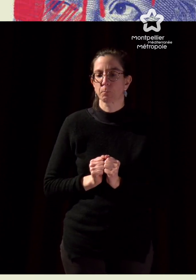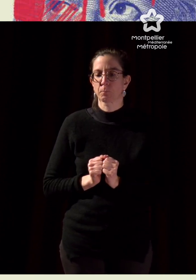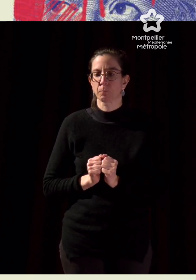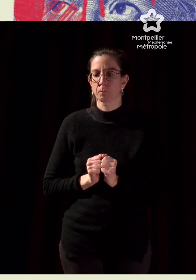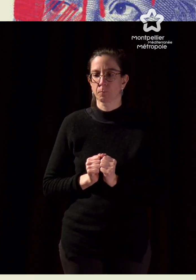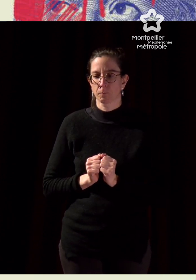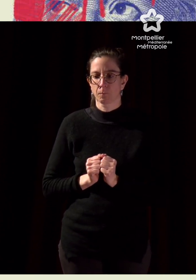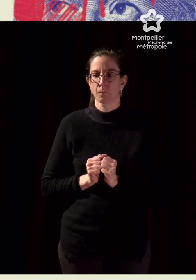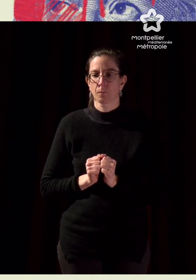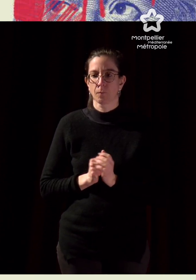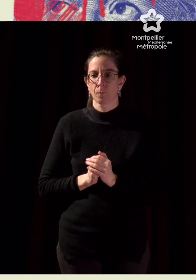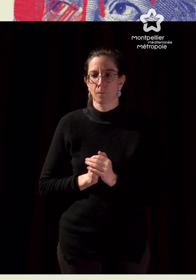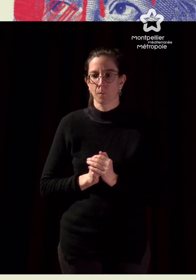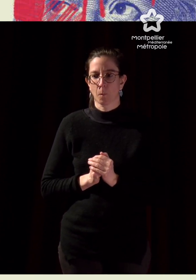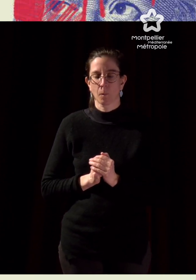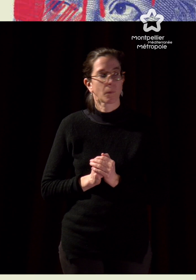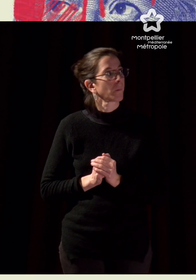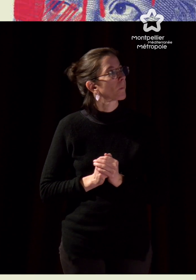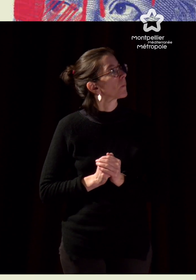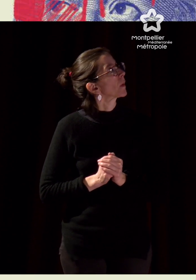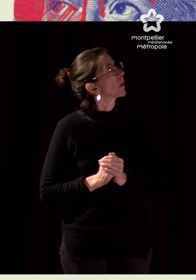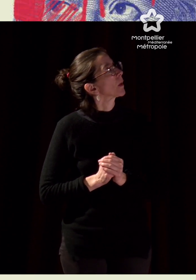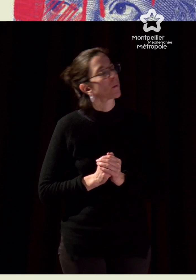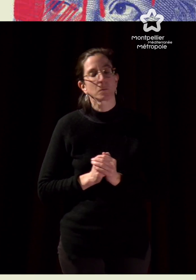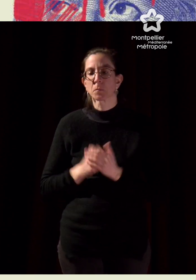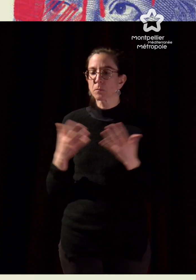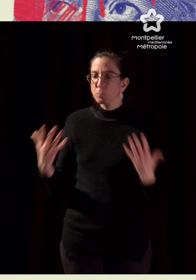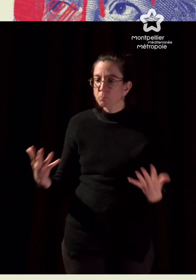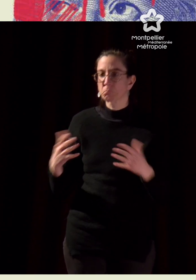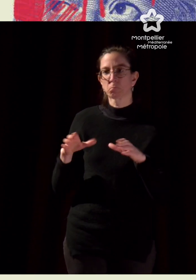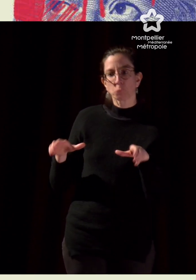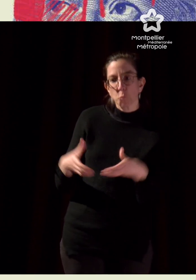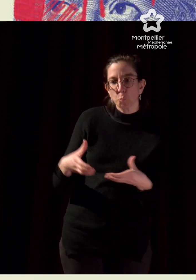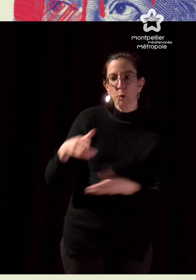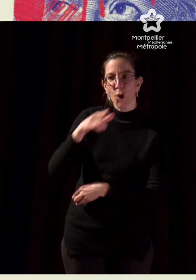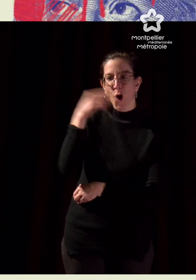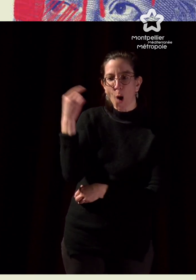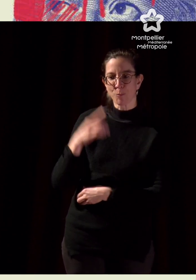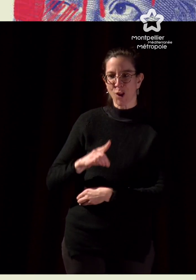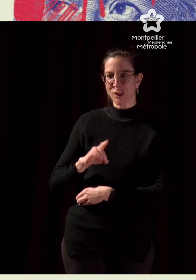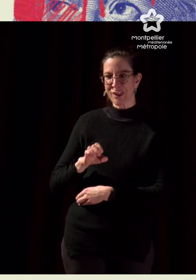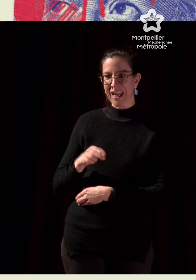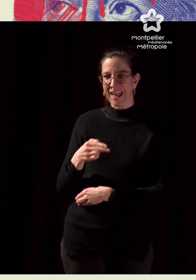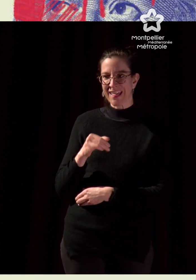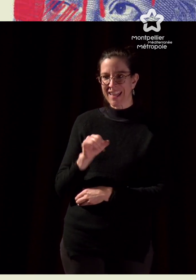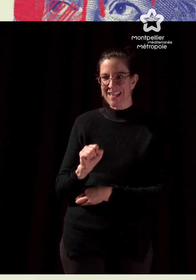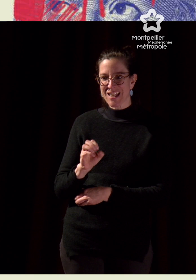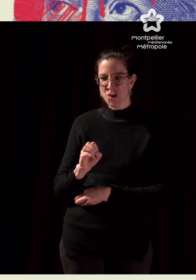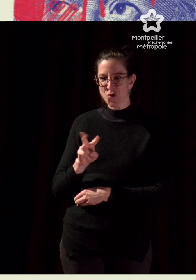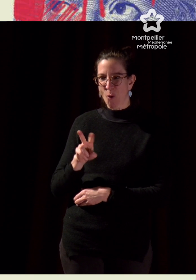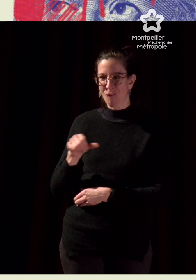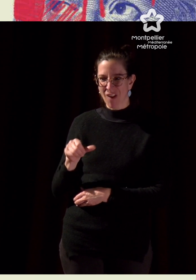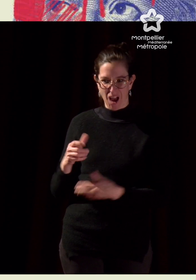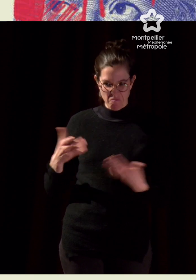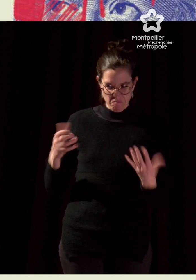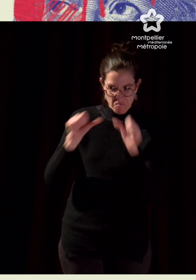Alors, à quoi ressemble Denisova ? Alors ça embête beaucoup les paléanthropologues parce que c'est la